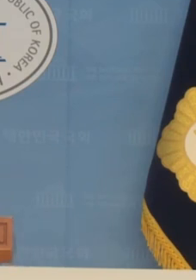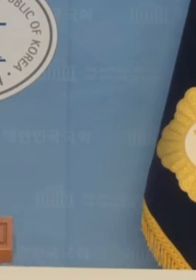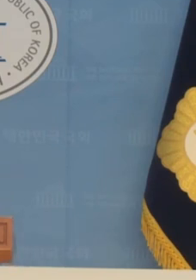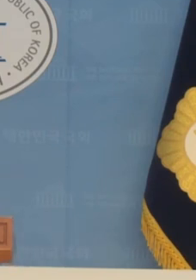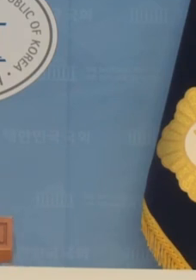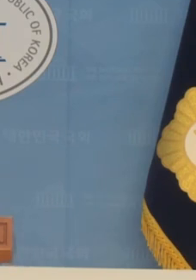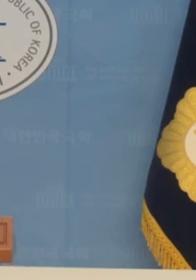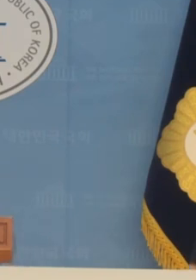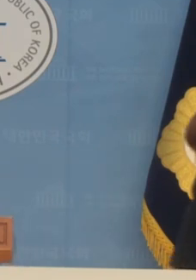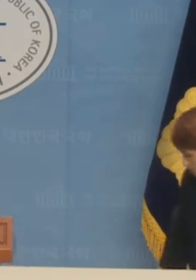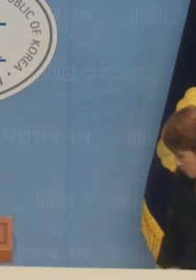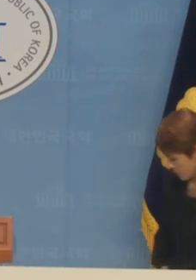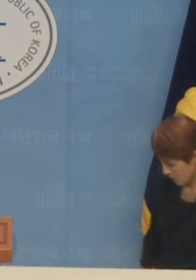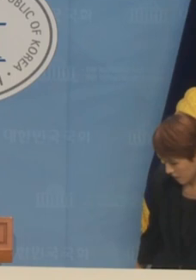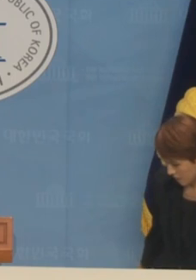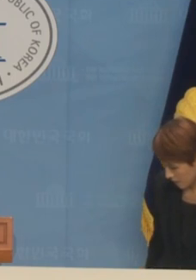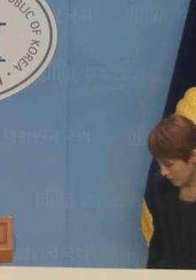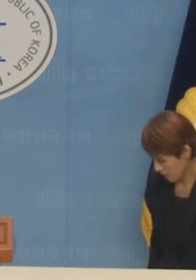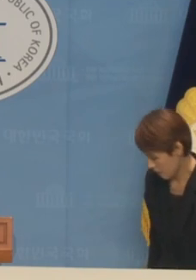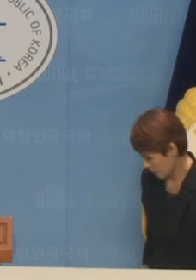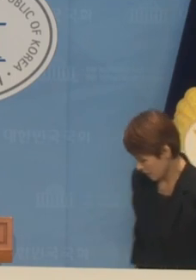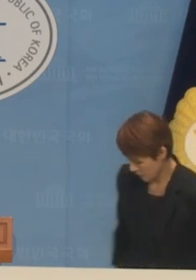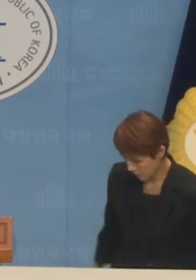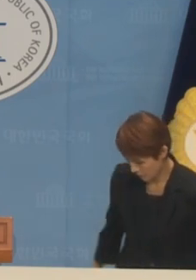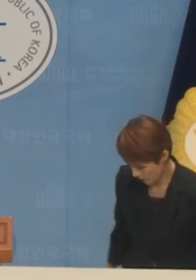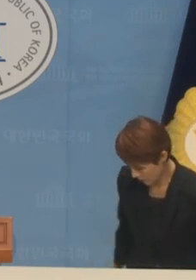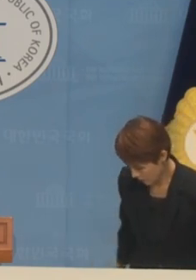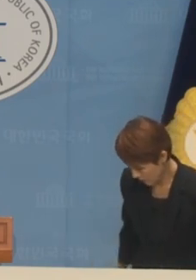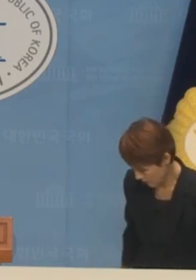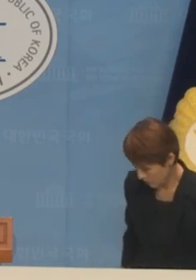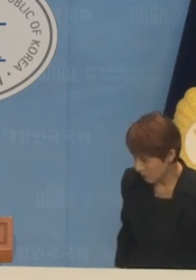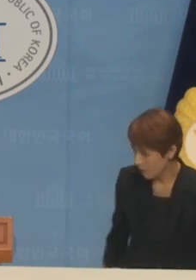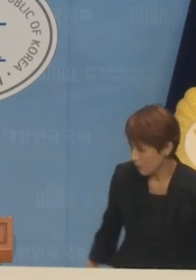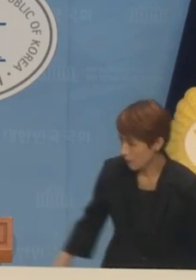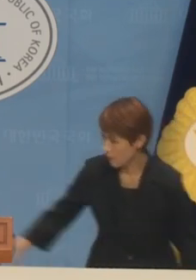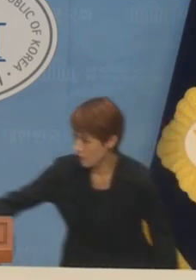요거 선생님 좀 해주실래요?